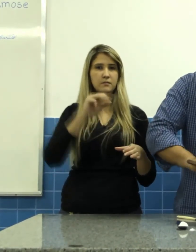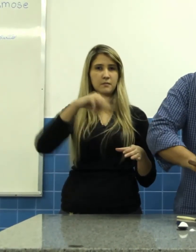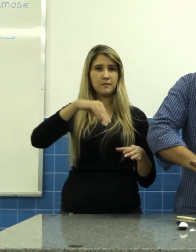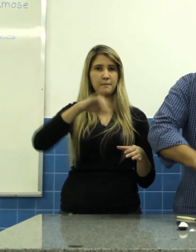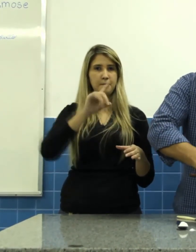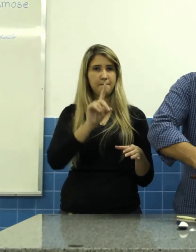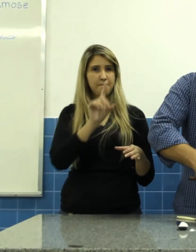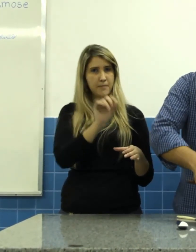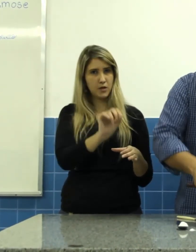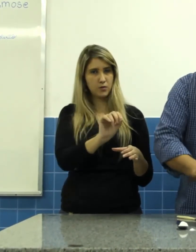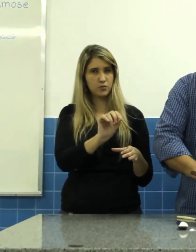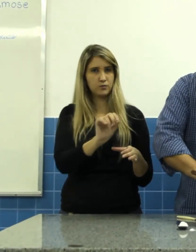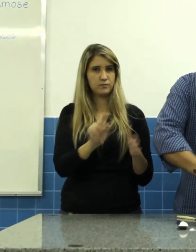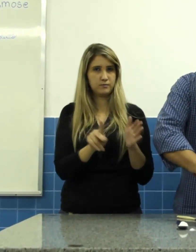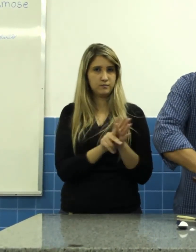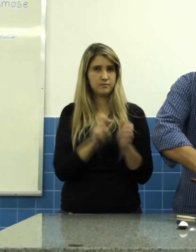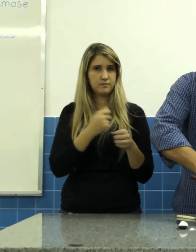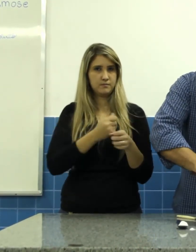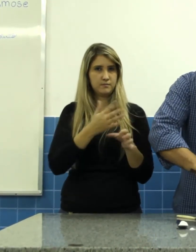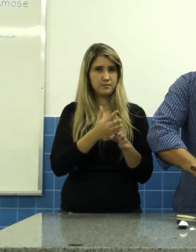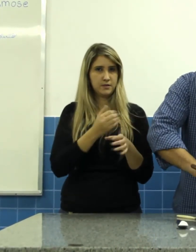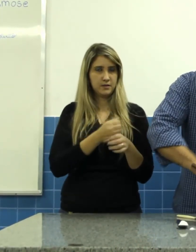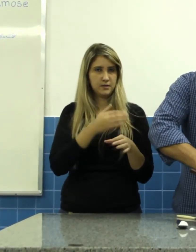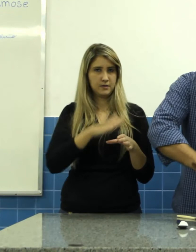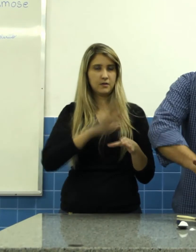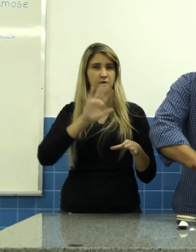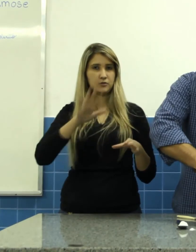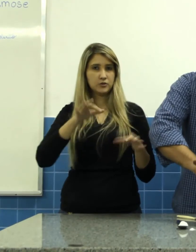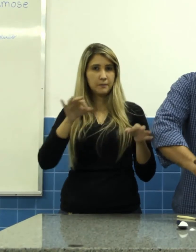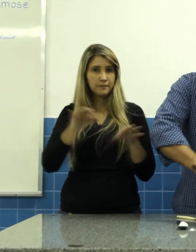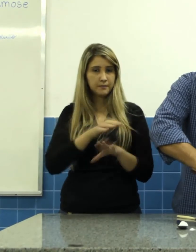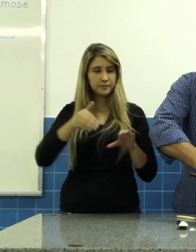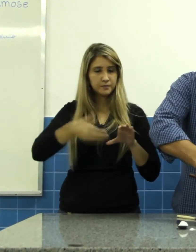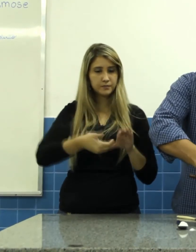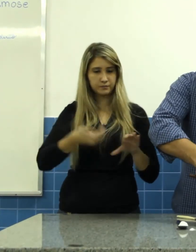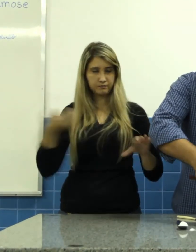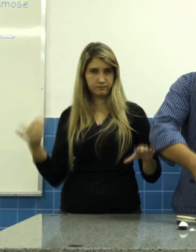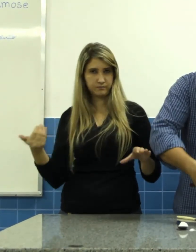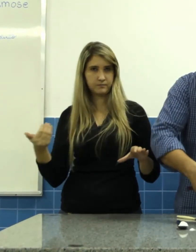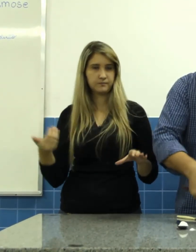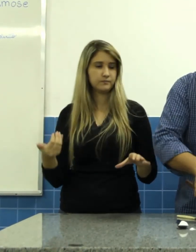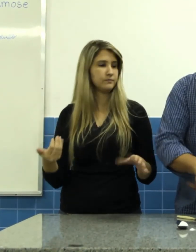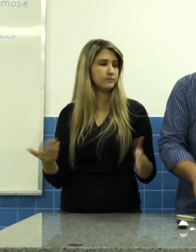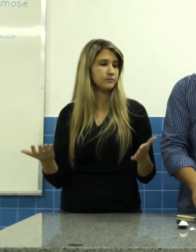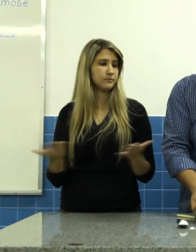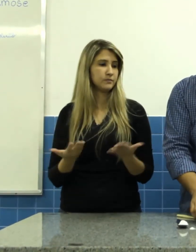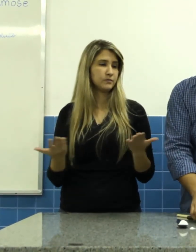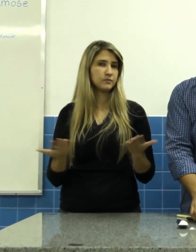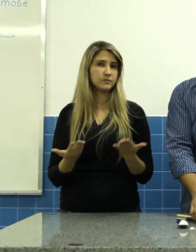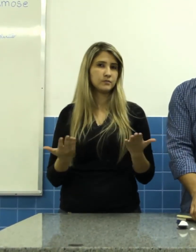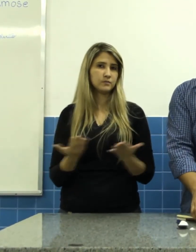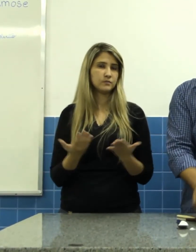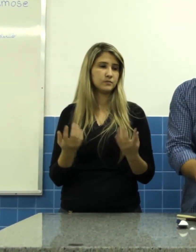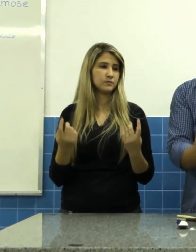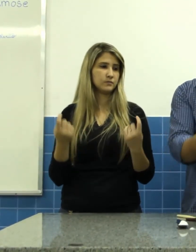estrutura. Então, uma vez feita a cavidade, deve-se